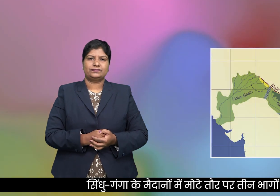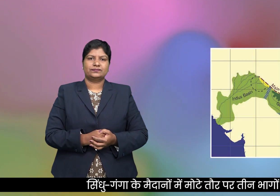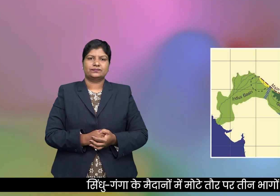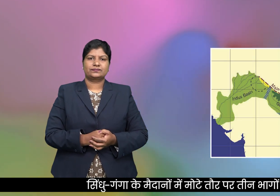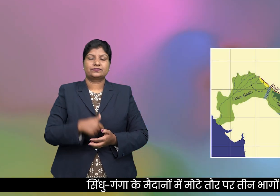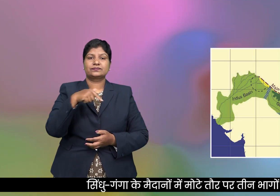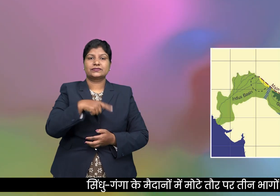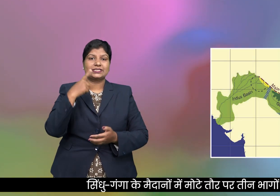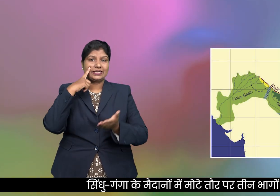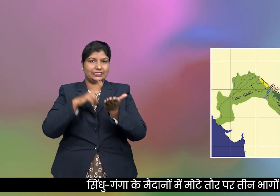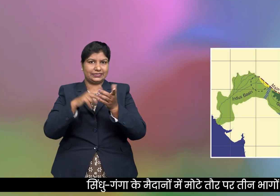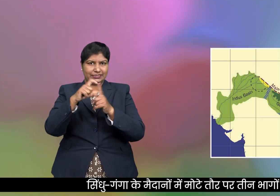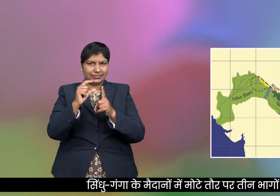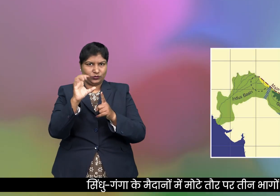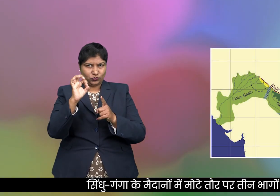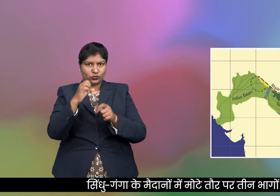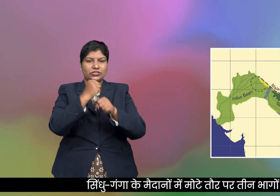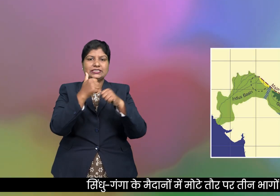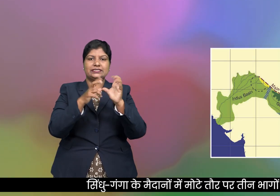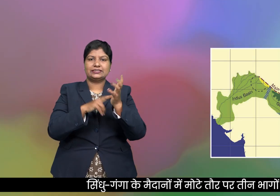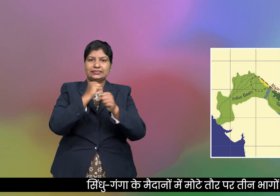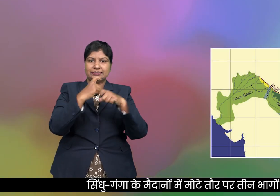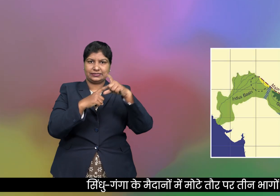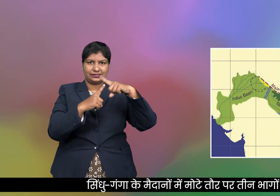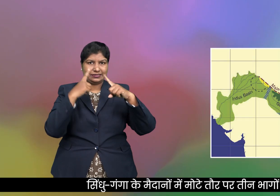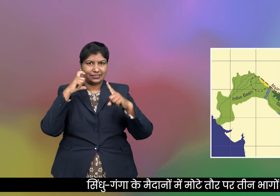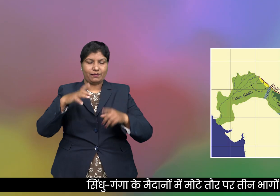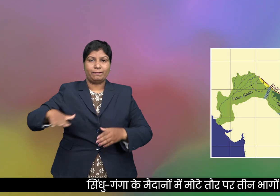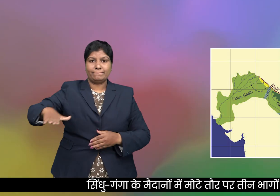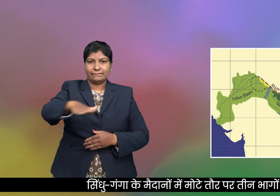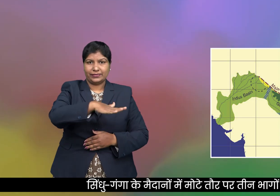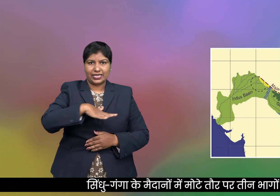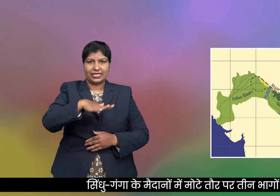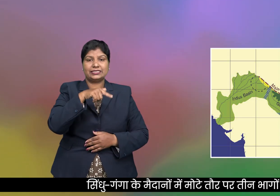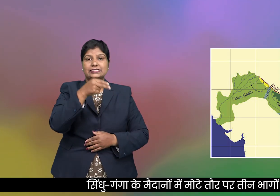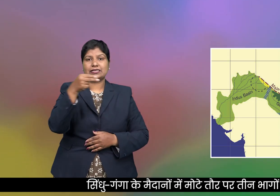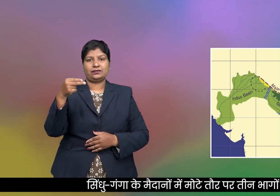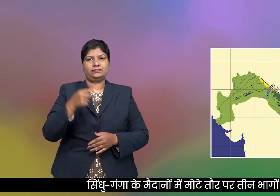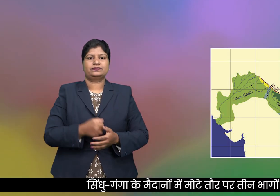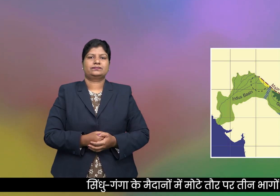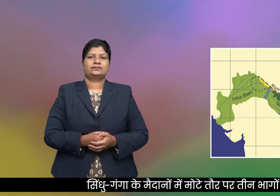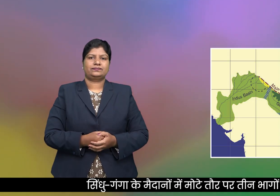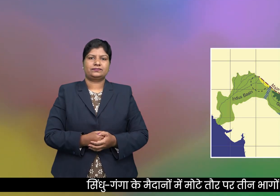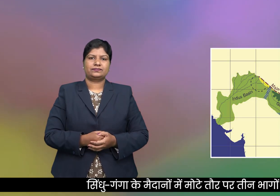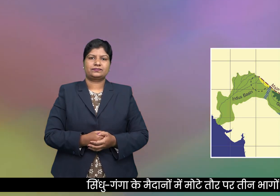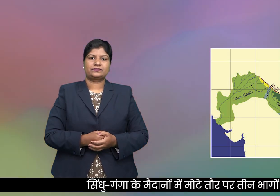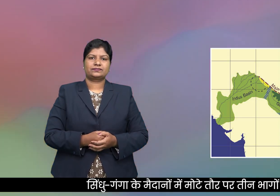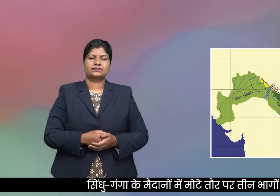सिंधु गंगा के मैदानों में मोटे तौर पर तीन भागों में बंटे हुए हैं।